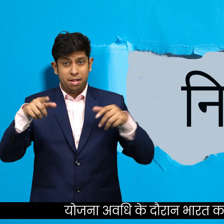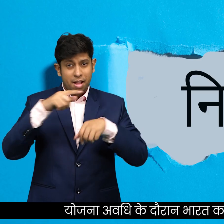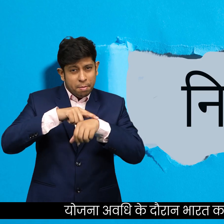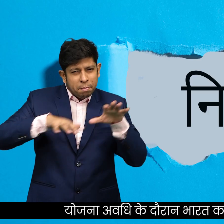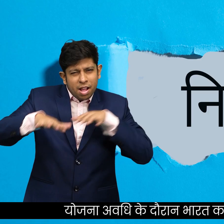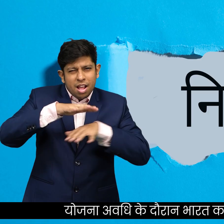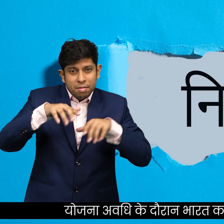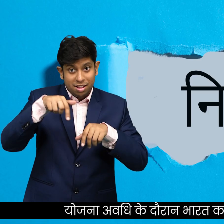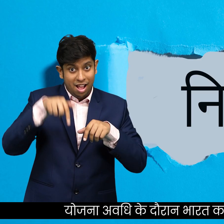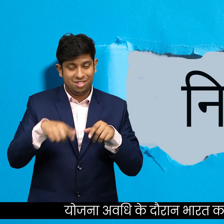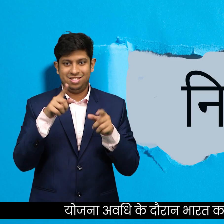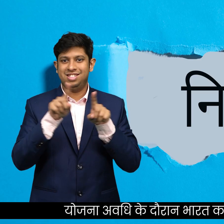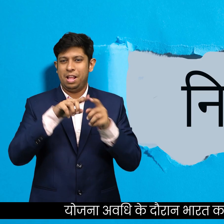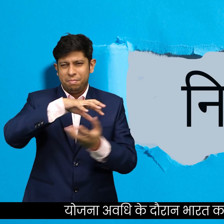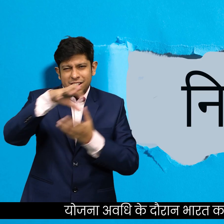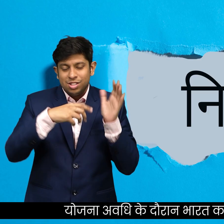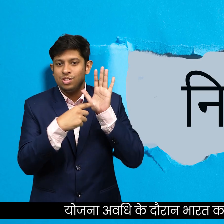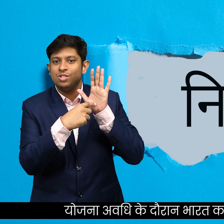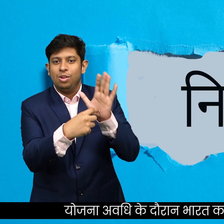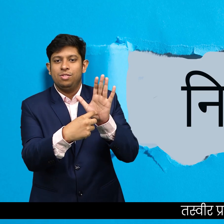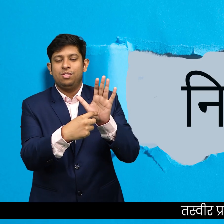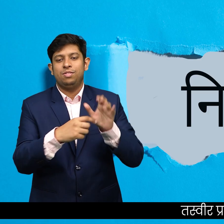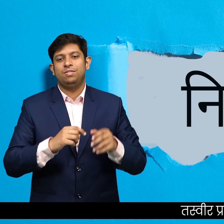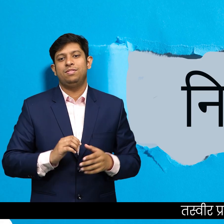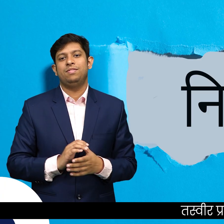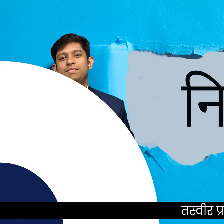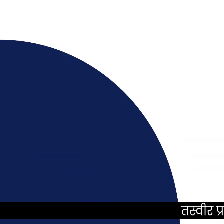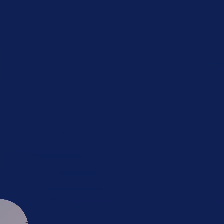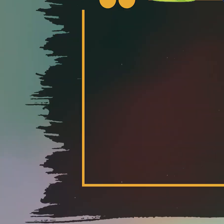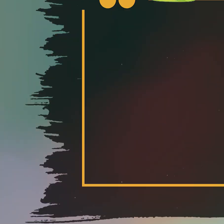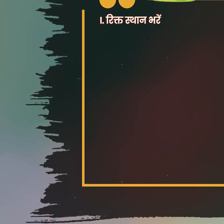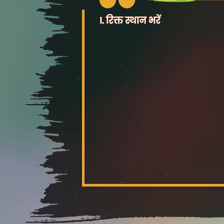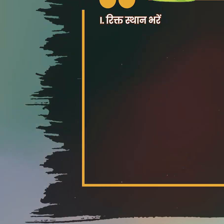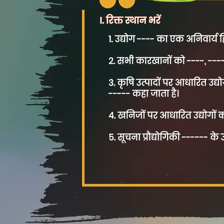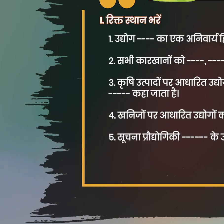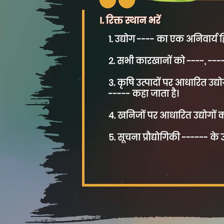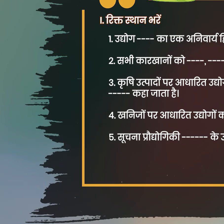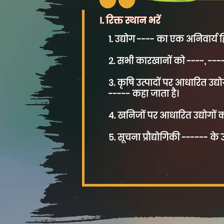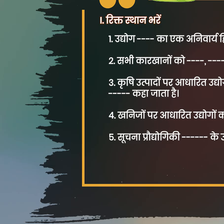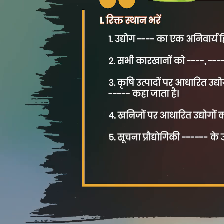दौरान औद्योगिकीकरण विस्तार एक मिश्रित तस्वीर प्रस्तुत करता है।